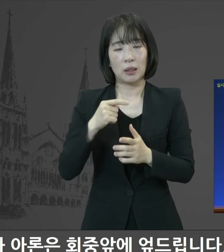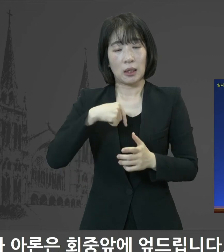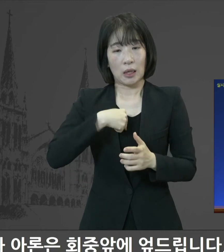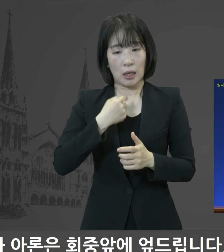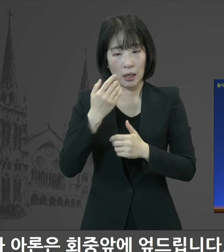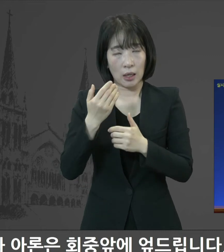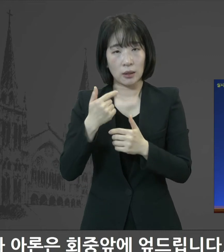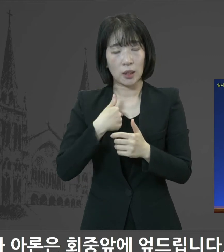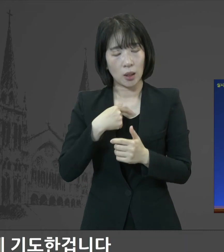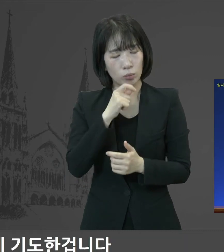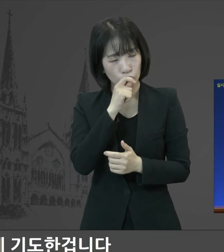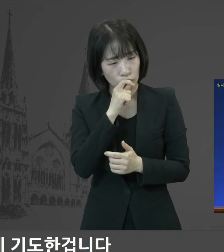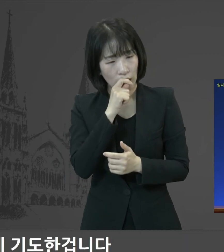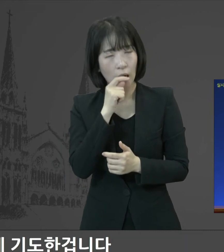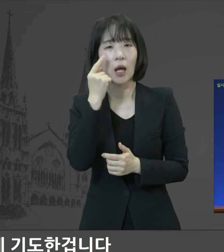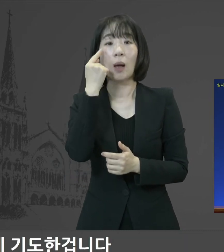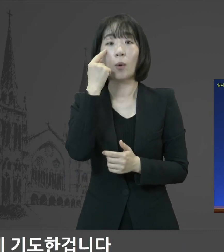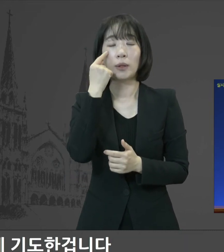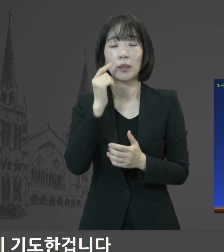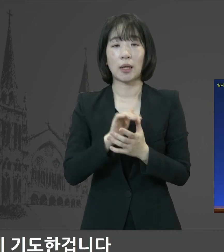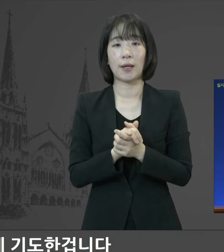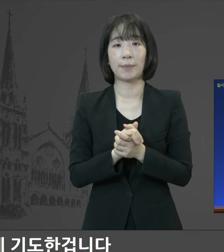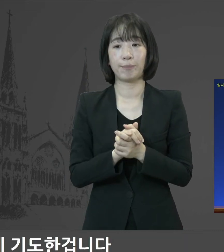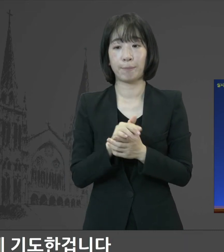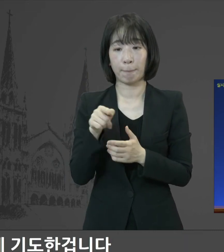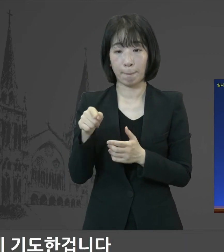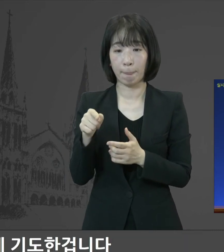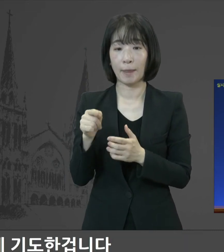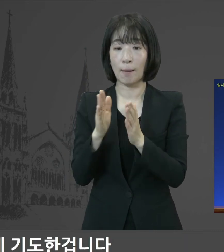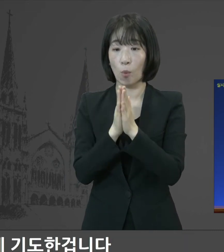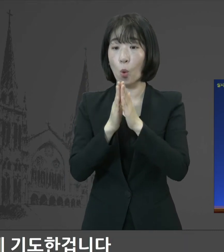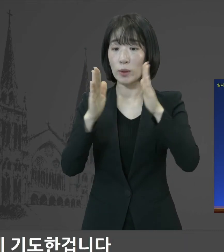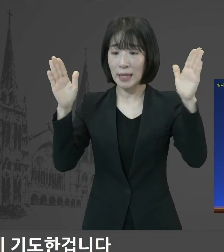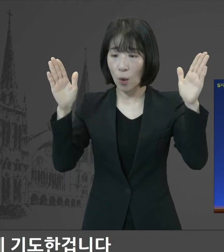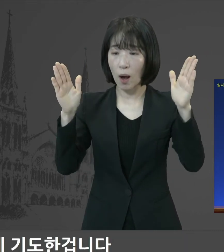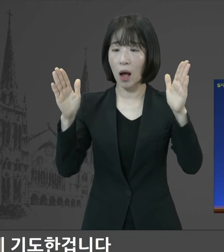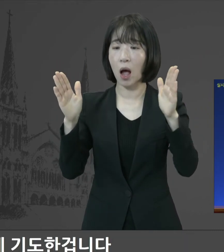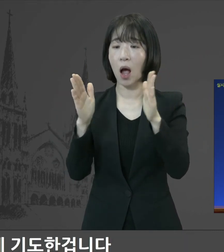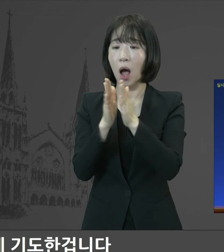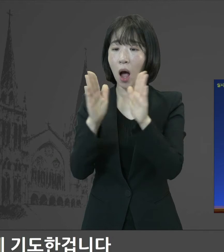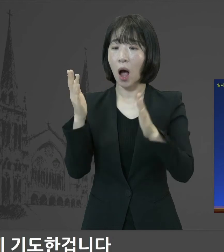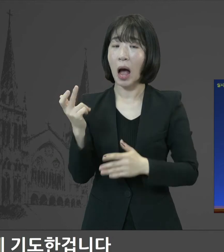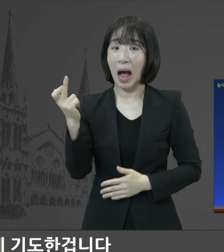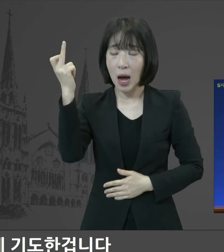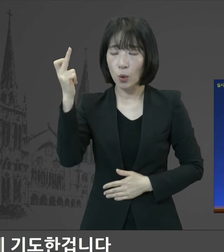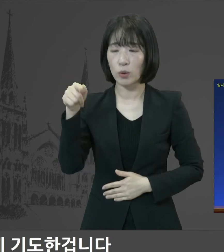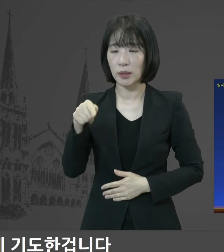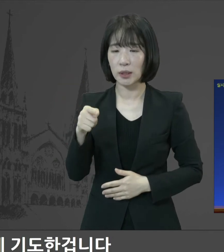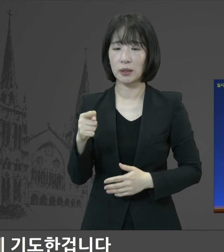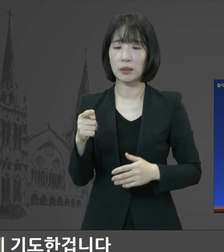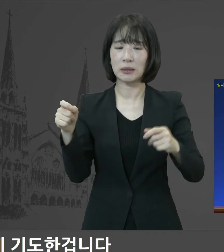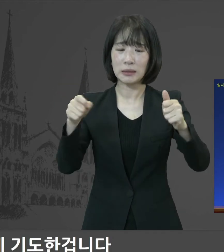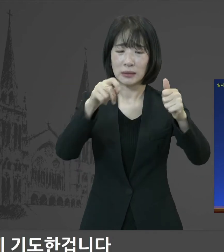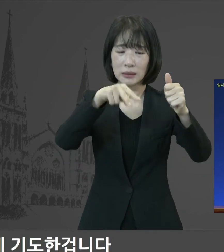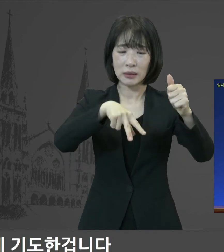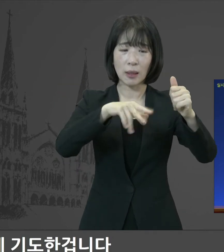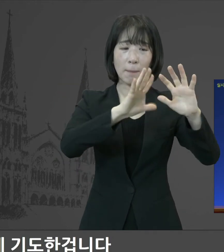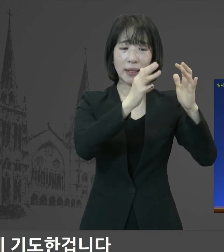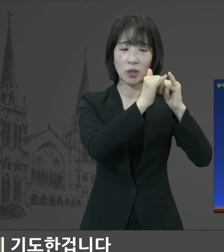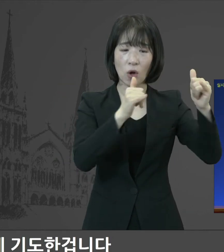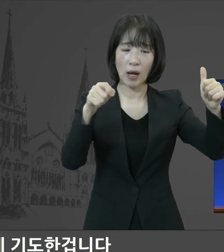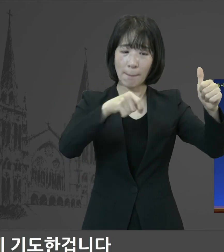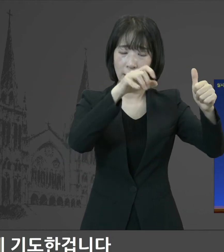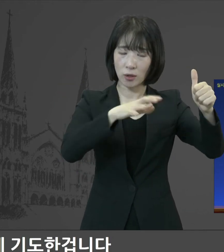이렇게 묵상이 되는 건 뭐냐면, 저 같으면 이럴 때 기도할 때 어디로 피할 것 같아요. 그 자리에 엎드리지 않고 어디 좀 조용한 곳에